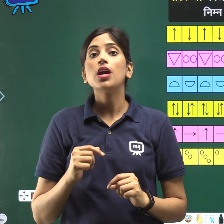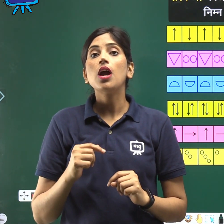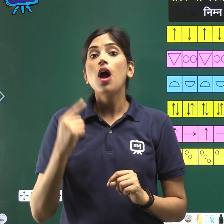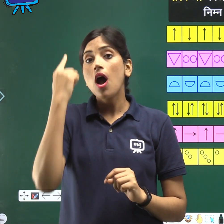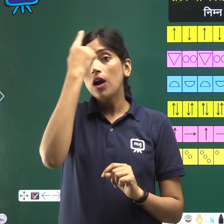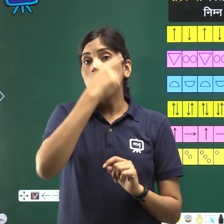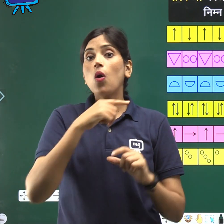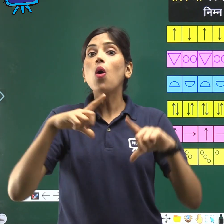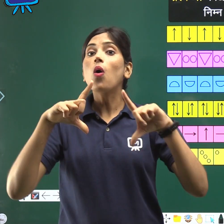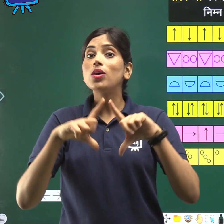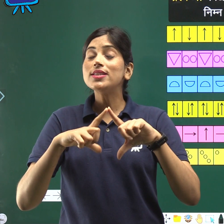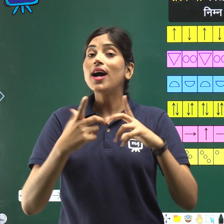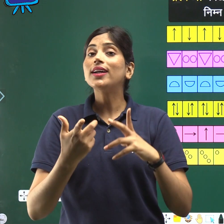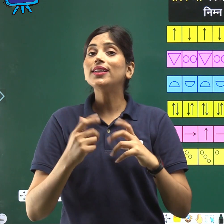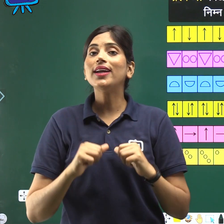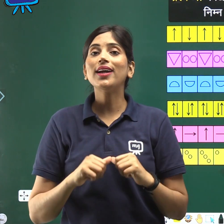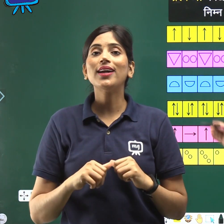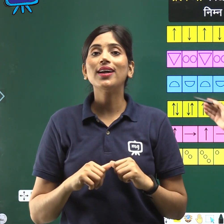आकृति है?